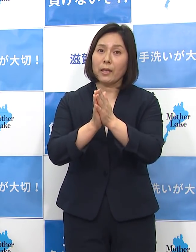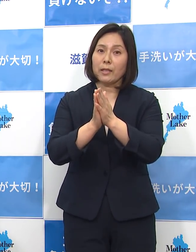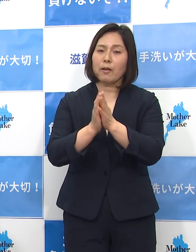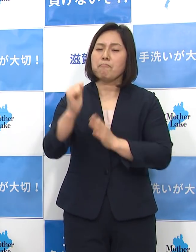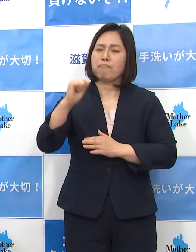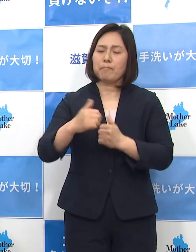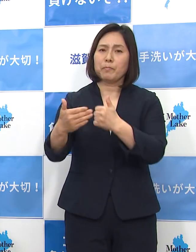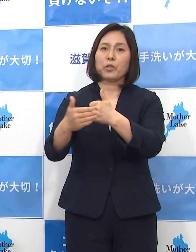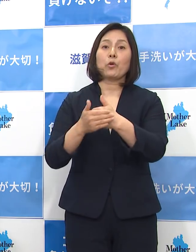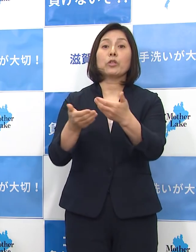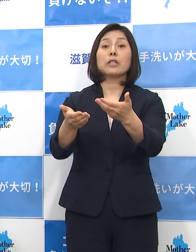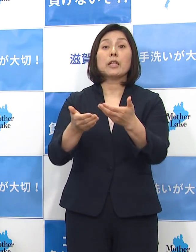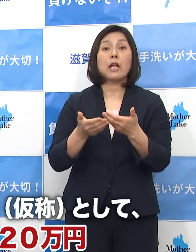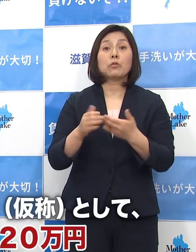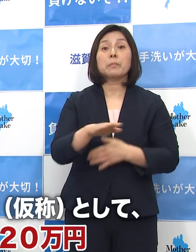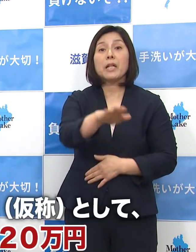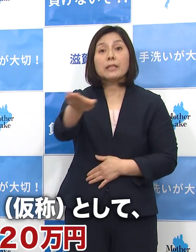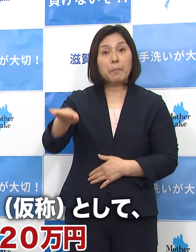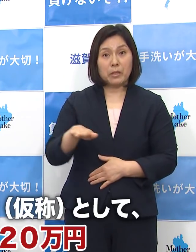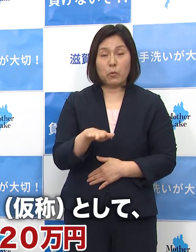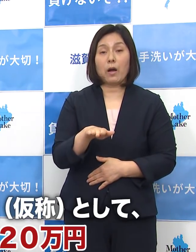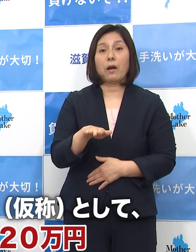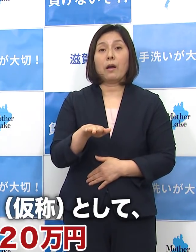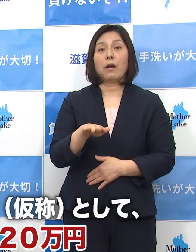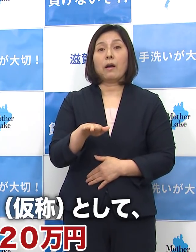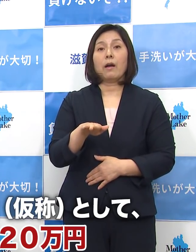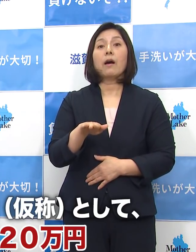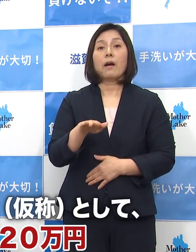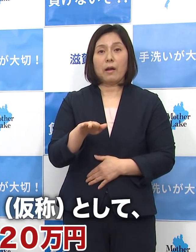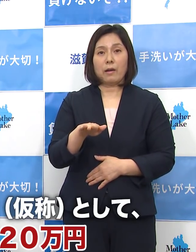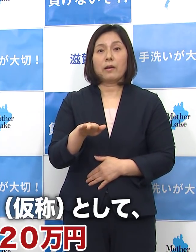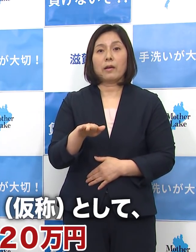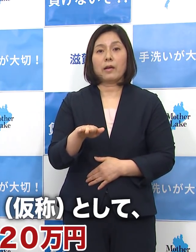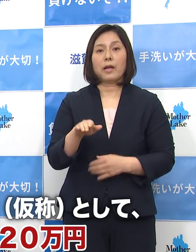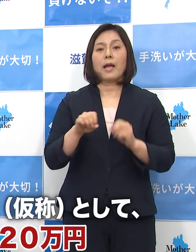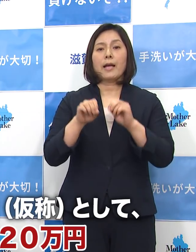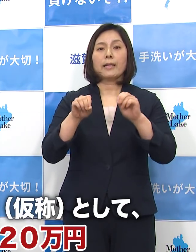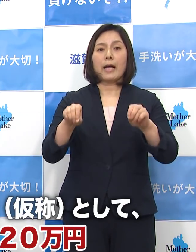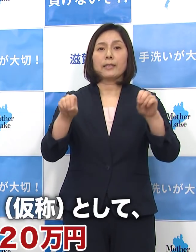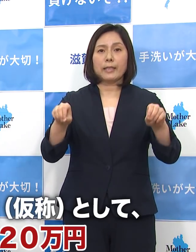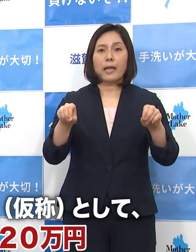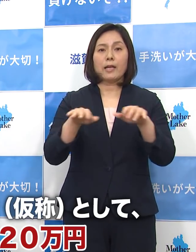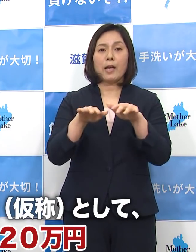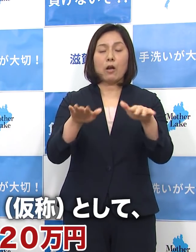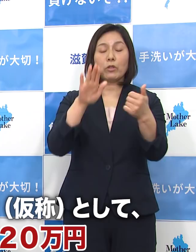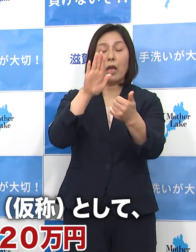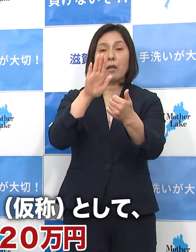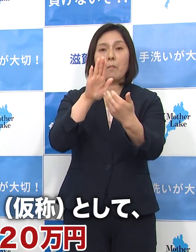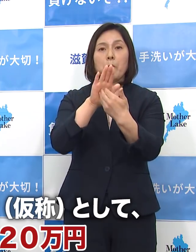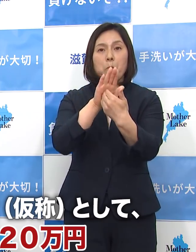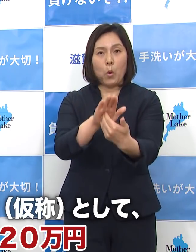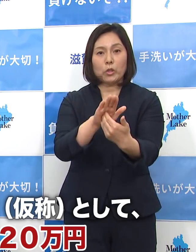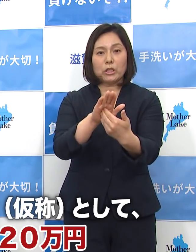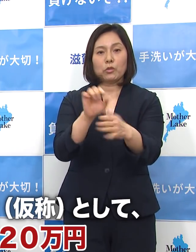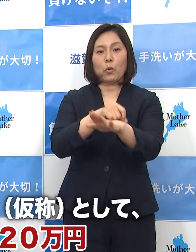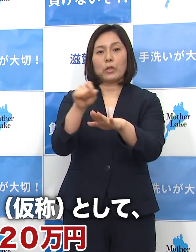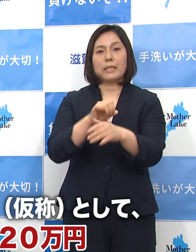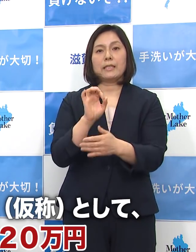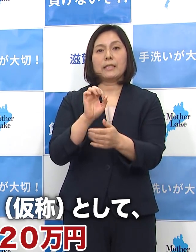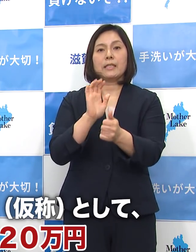いただく事業者の皆様方には感染拡大防止臨時支援金とし